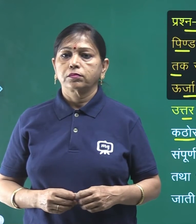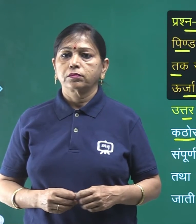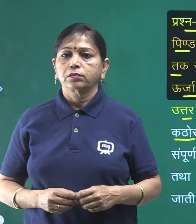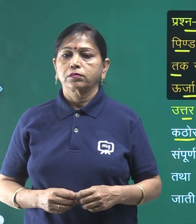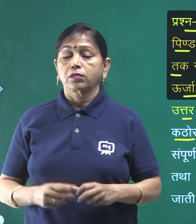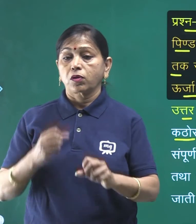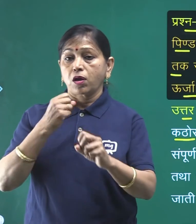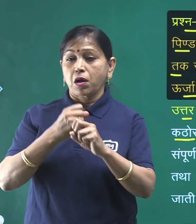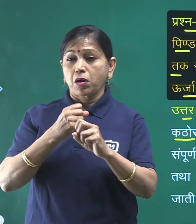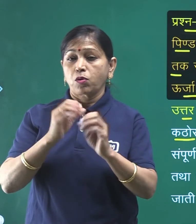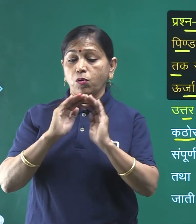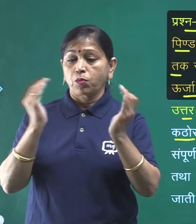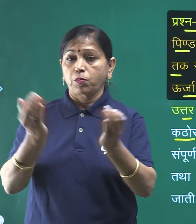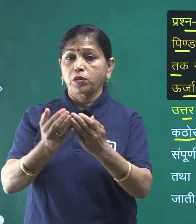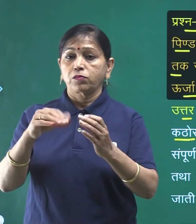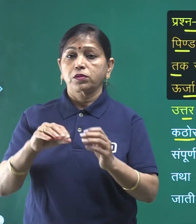कठोर धरती से